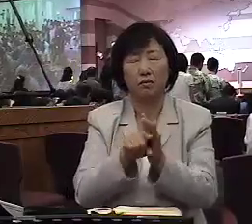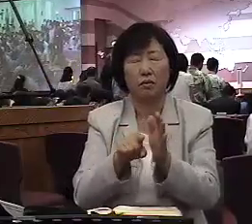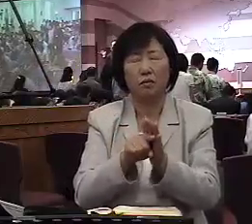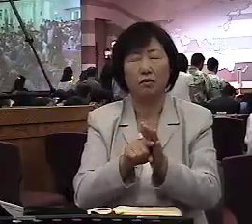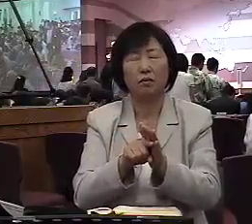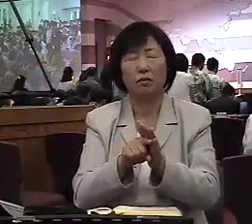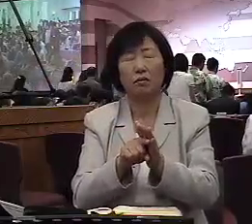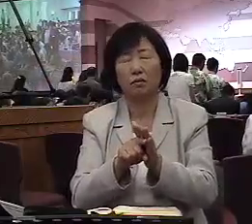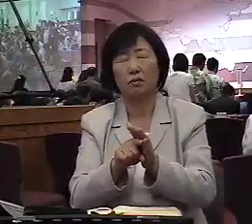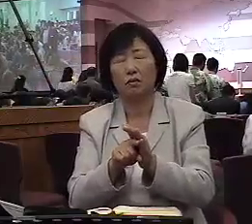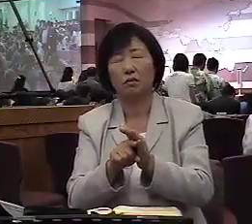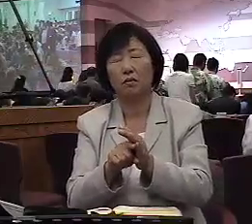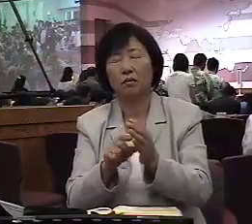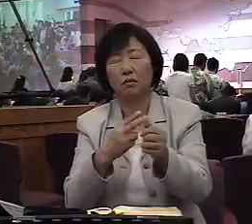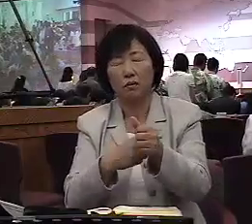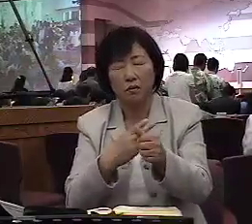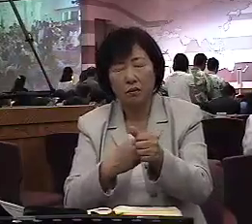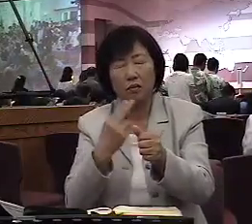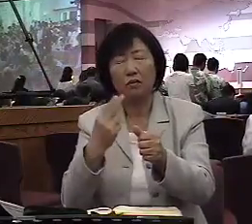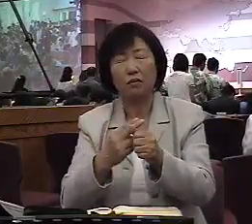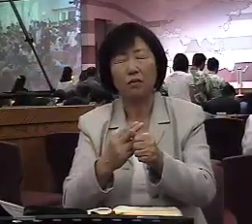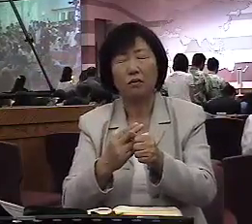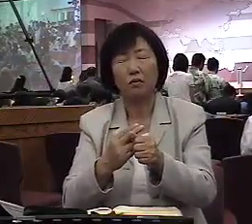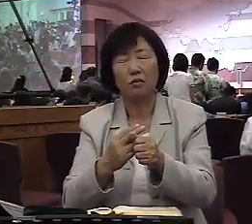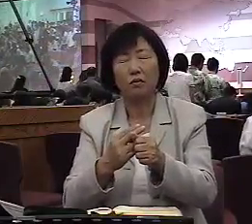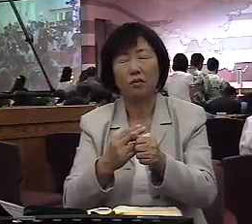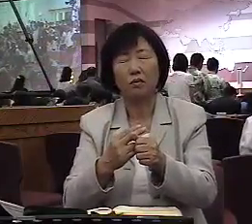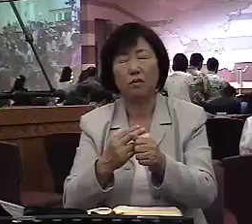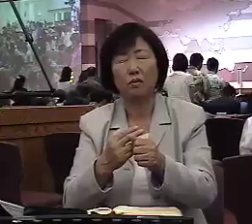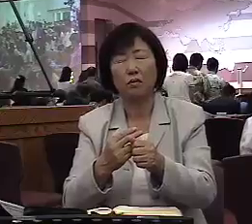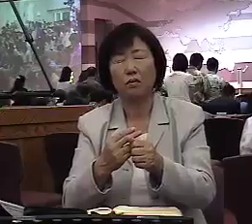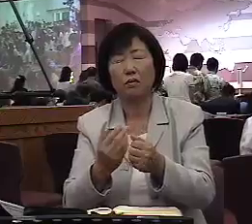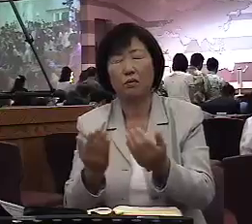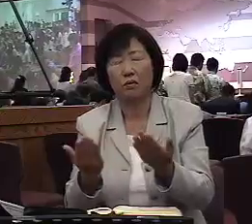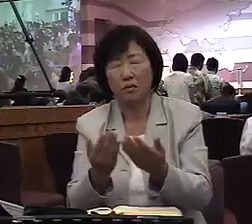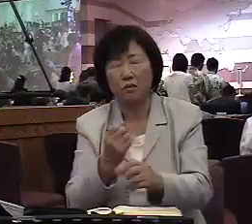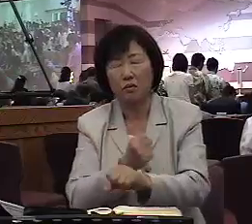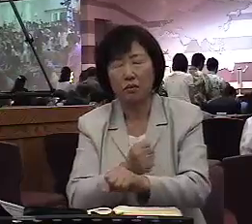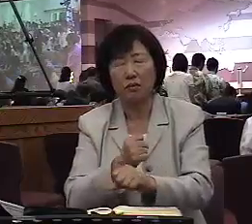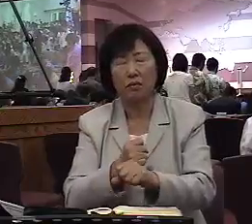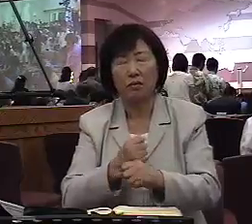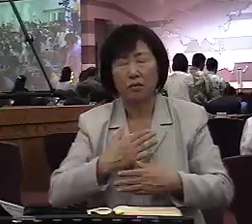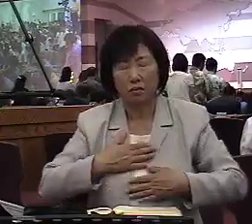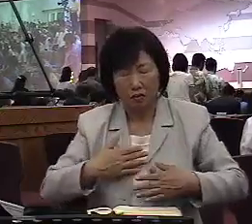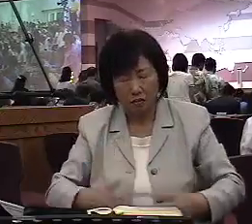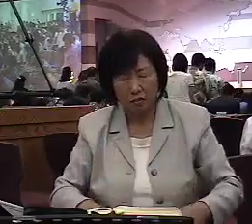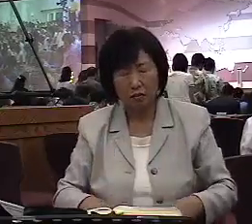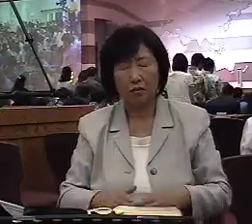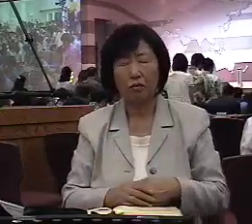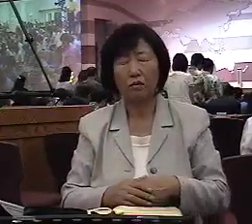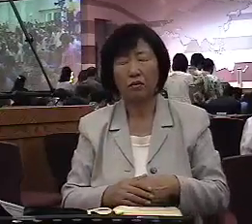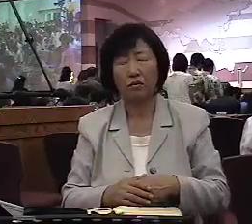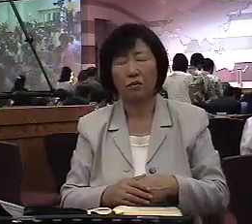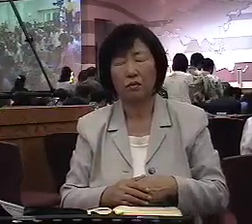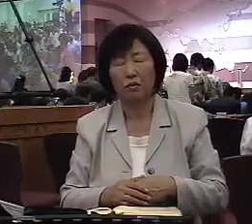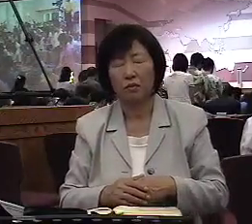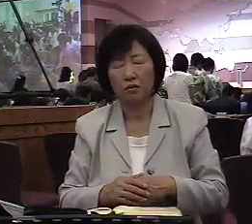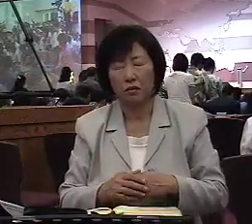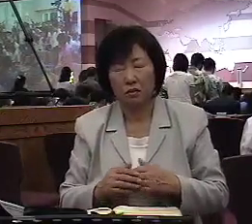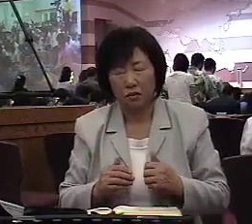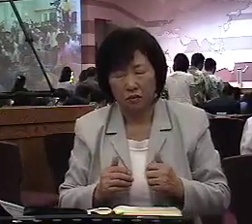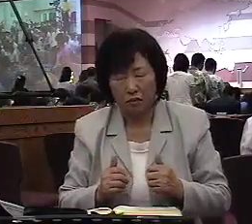종들을 축복하여 주시옵소서. 어미의 심장을 주시옵소서. 해산의 고통을 마다하지 않는 저희들 되게